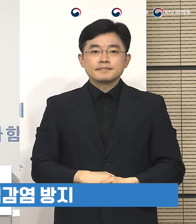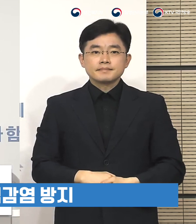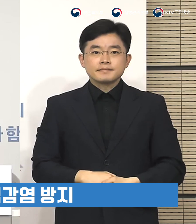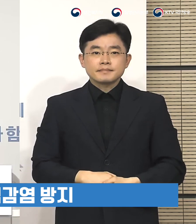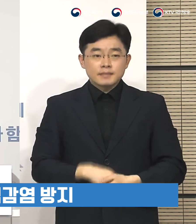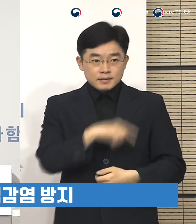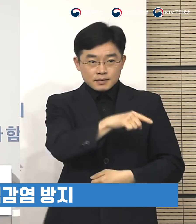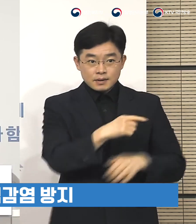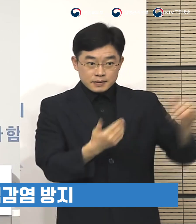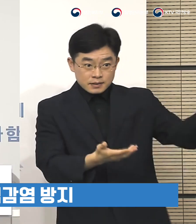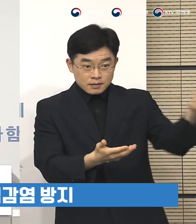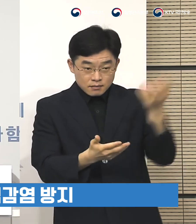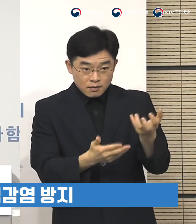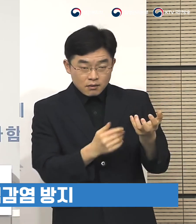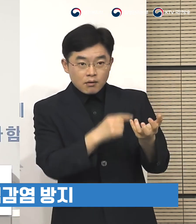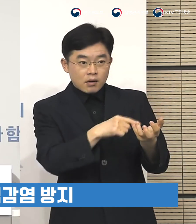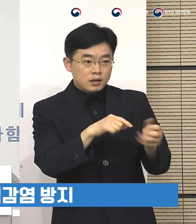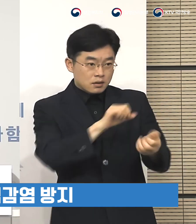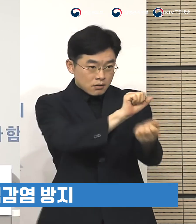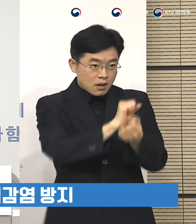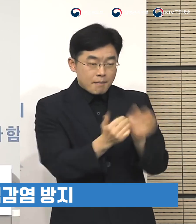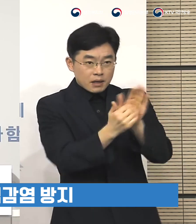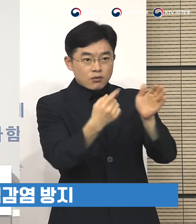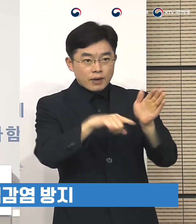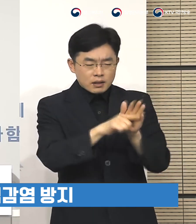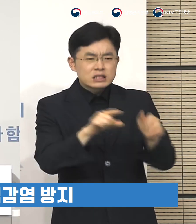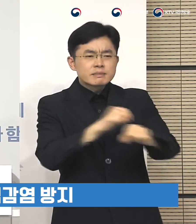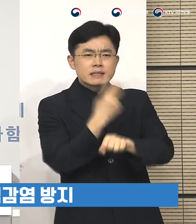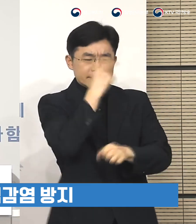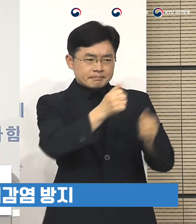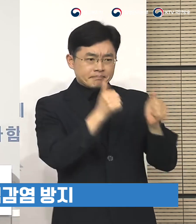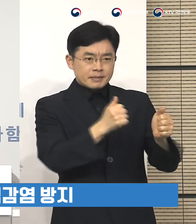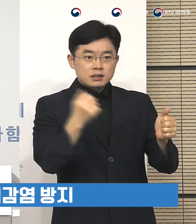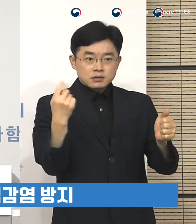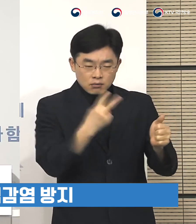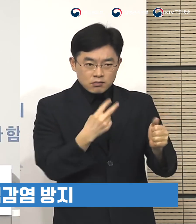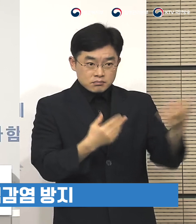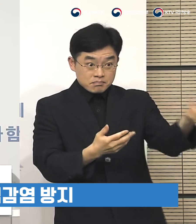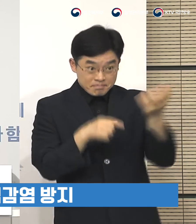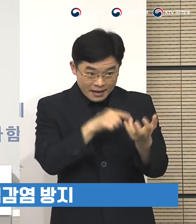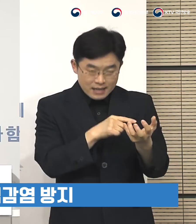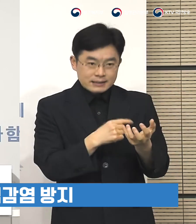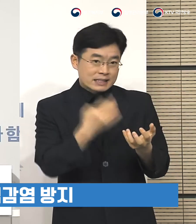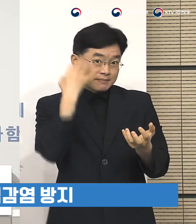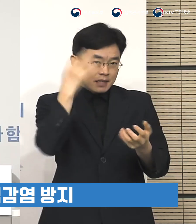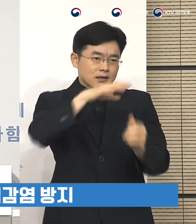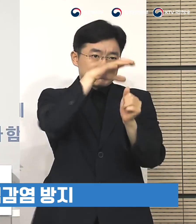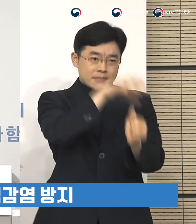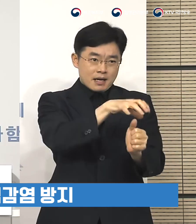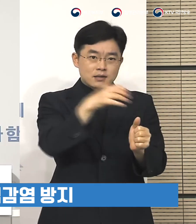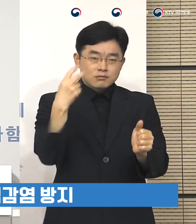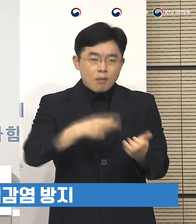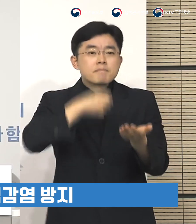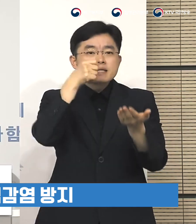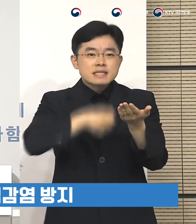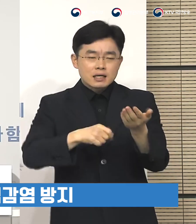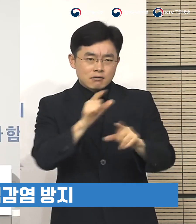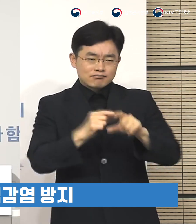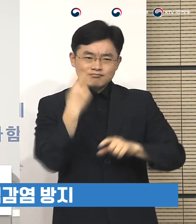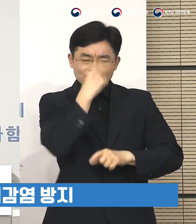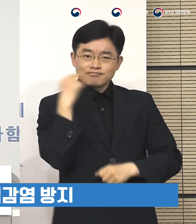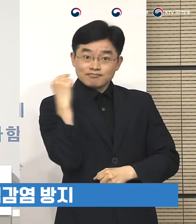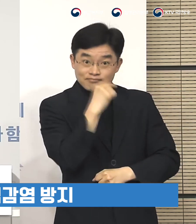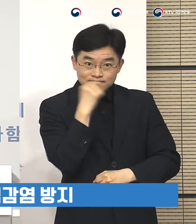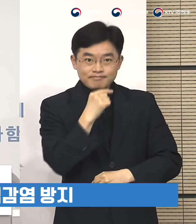특별 입국 절차의 실시, 14일간의 격리 조치, 비자 심사 강화와 사전적 방역 조치